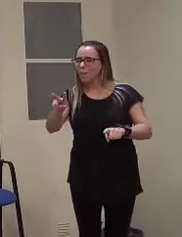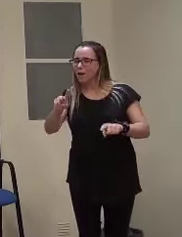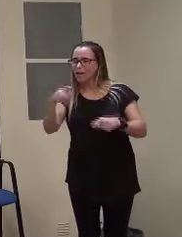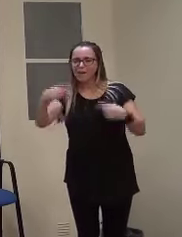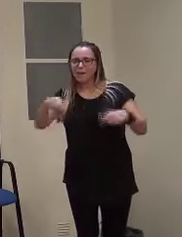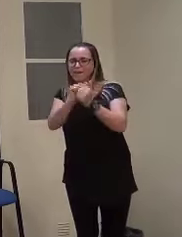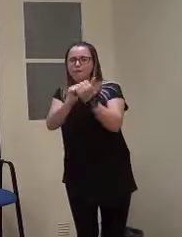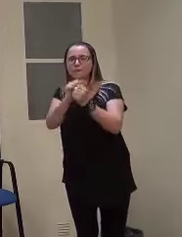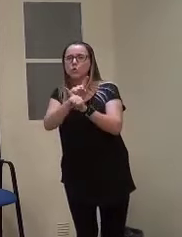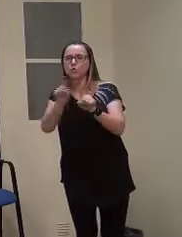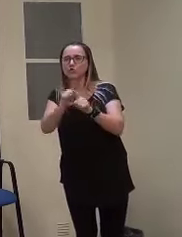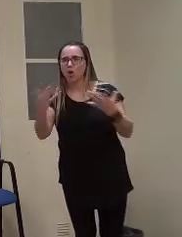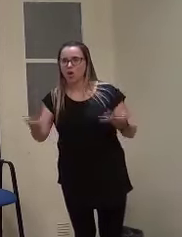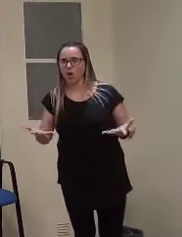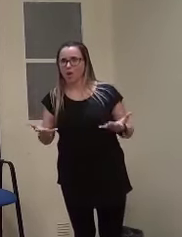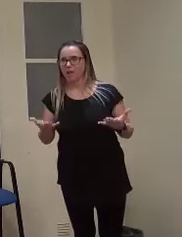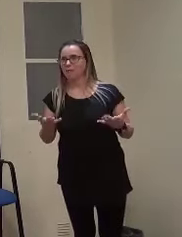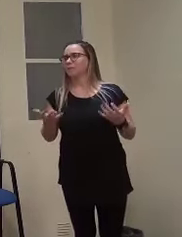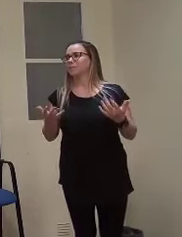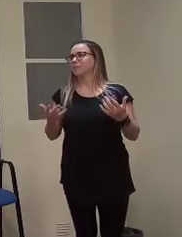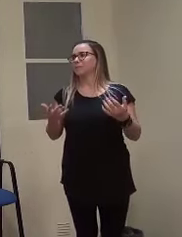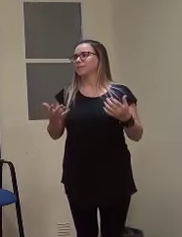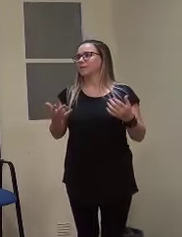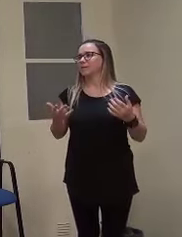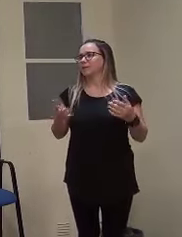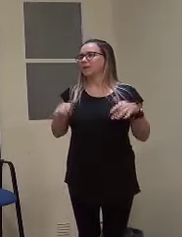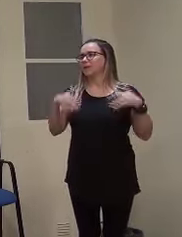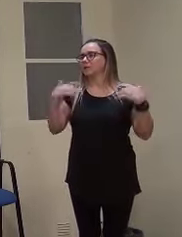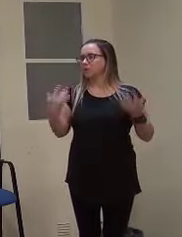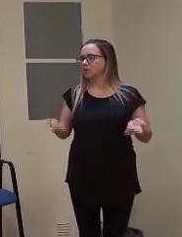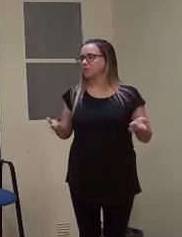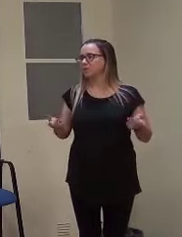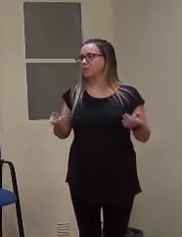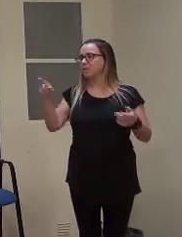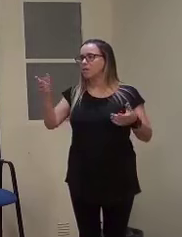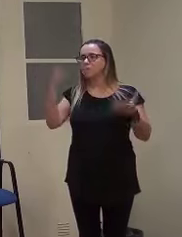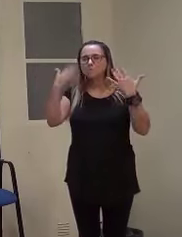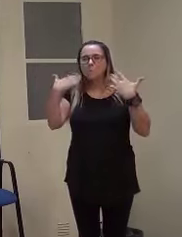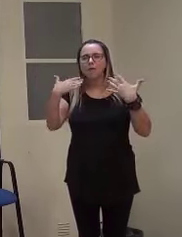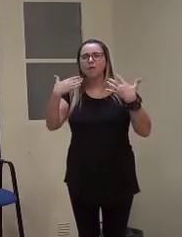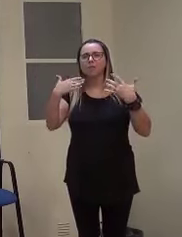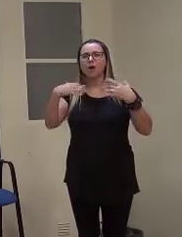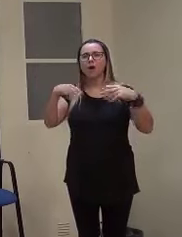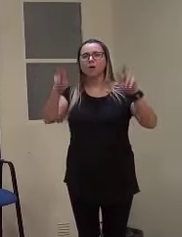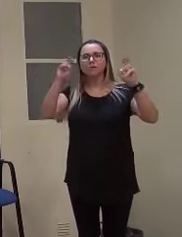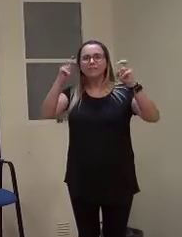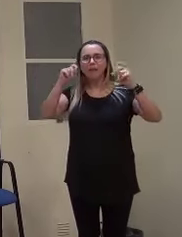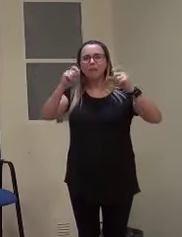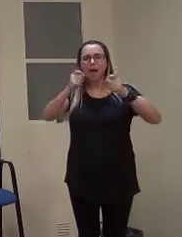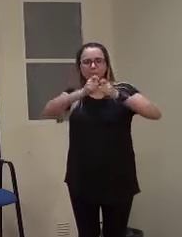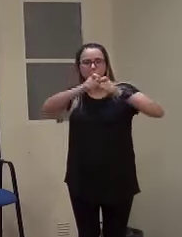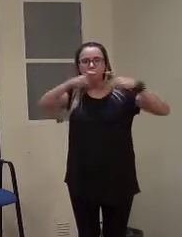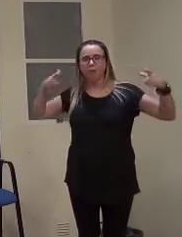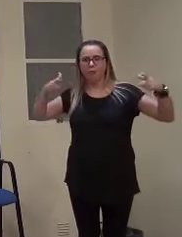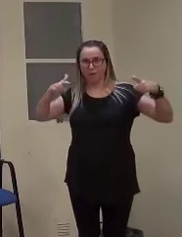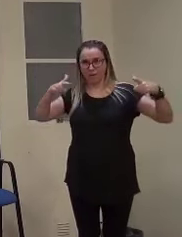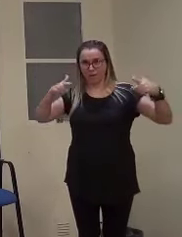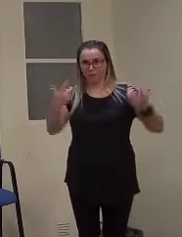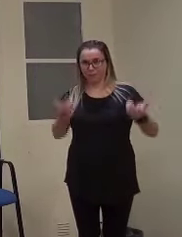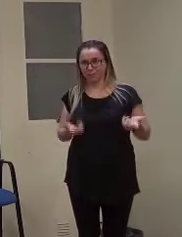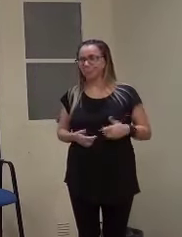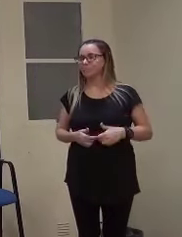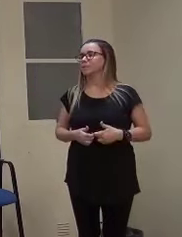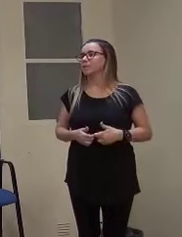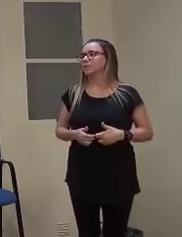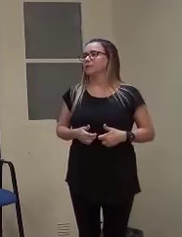nos nos lleva a poder ampliar el campo de lo posible por qué